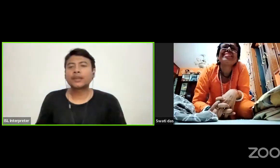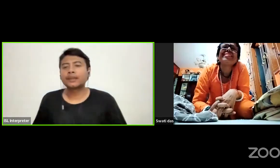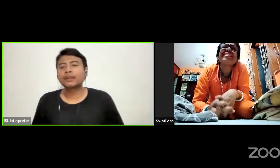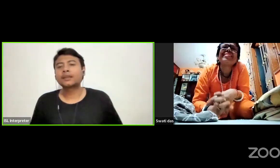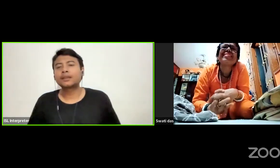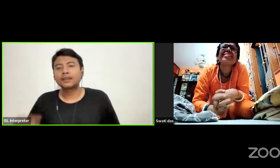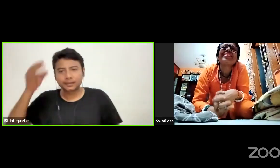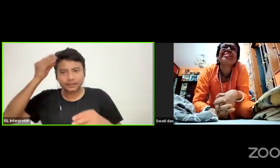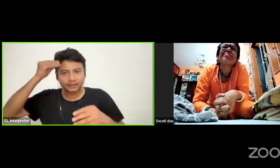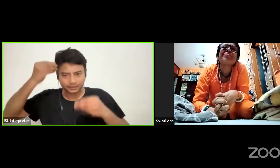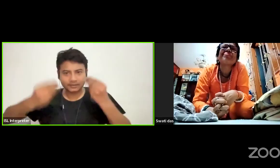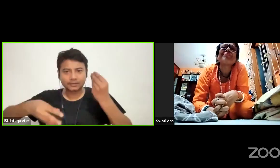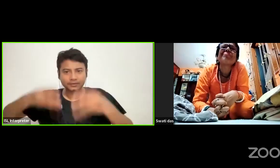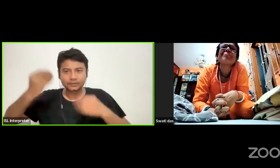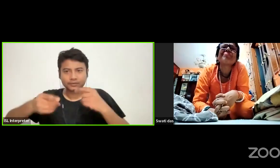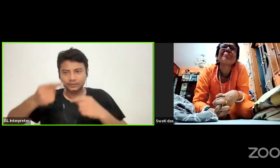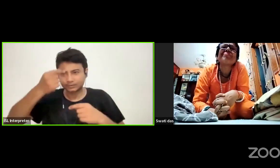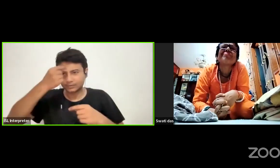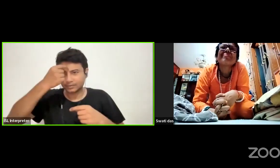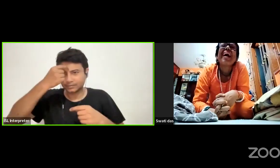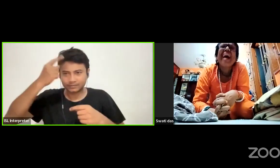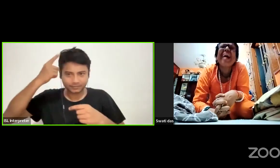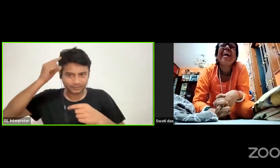प्रभु जी वो कह रहे हैं कि